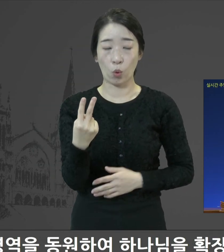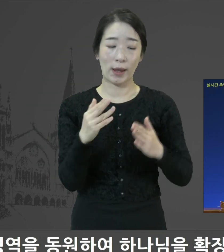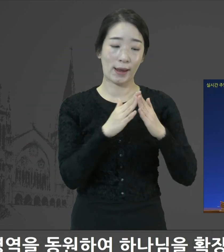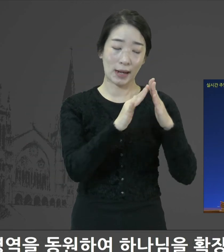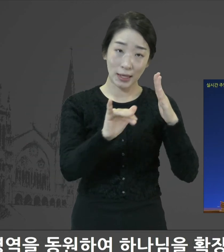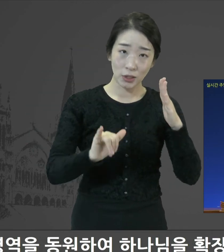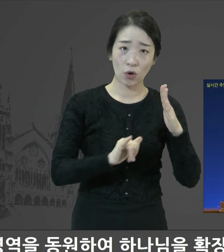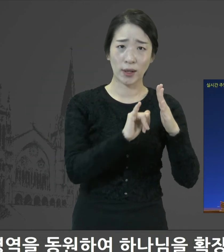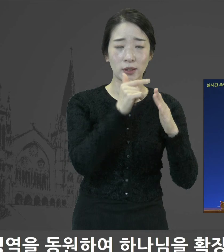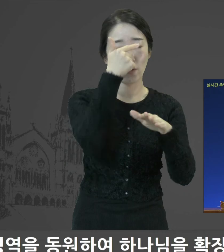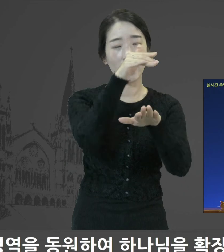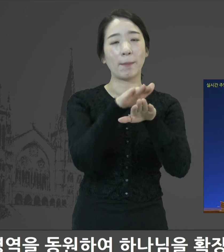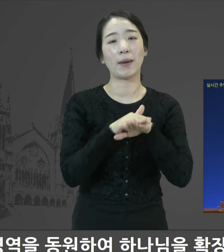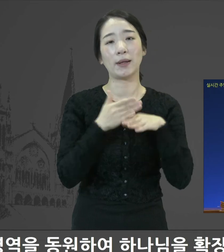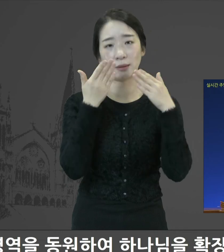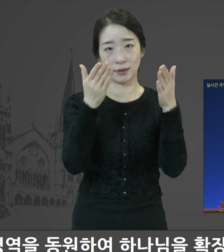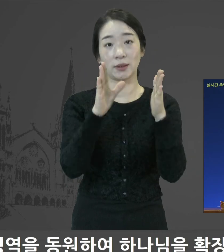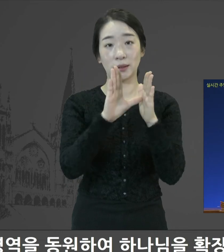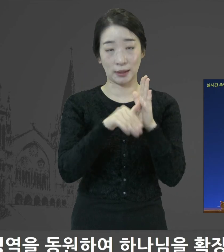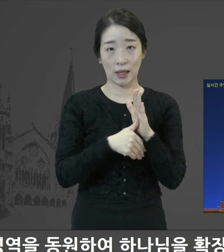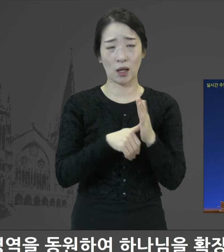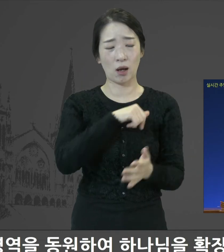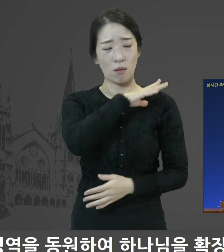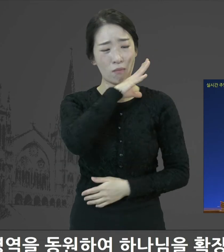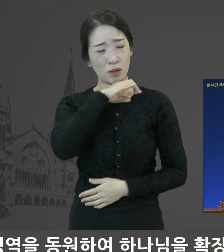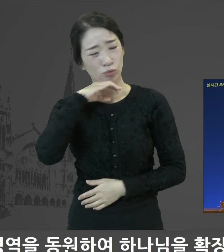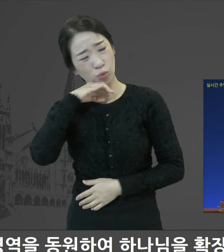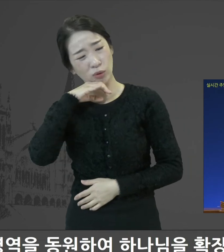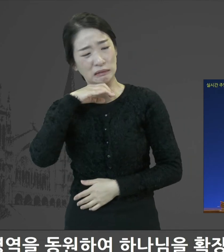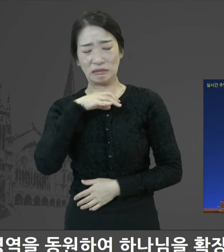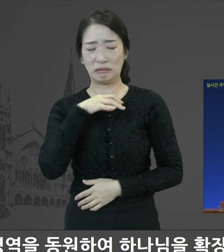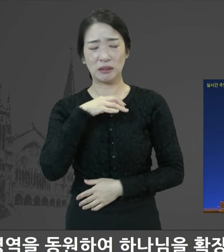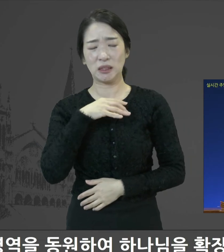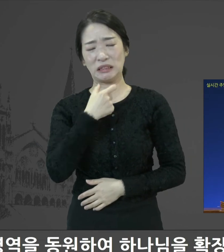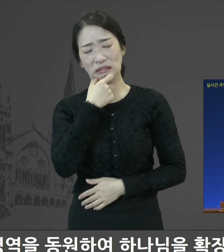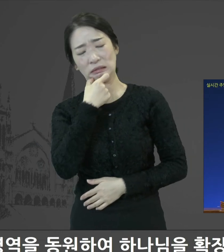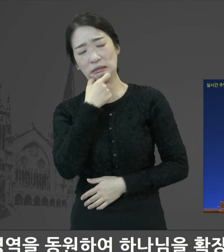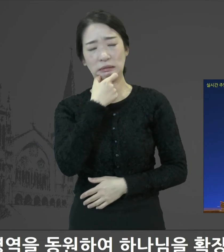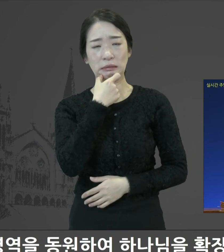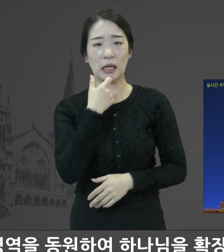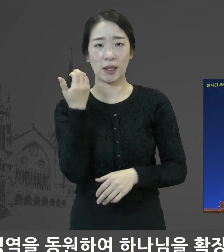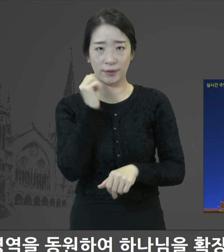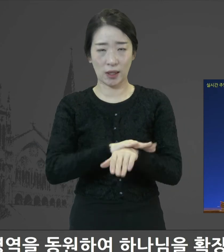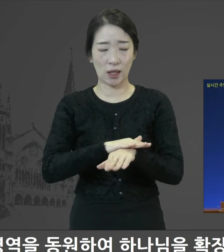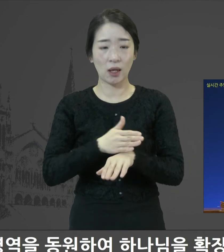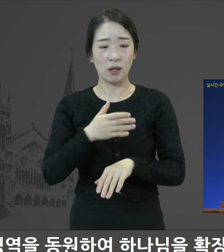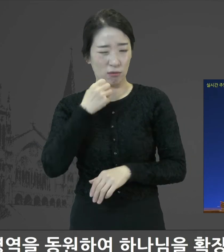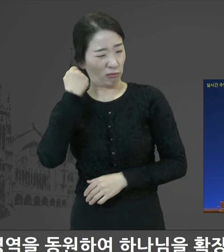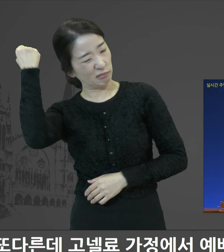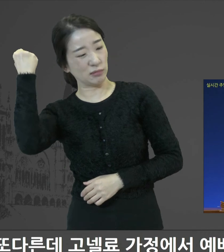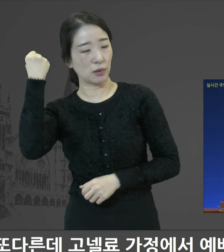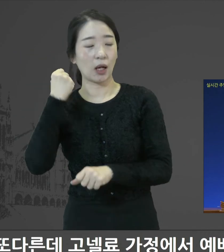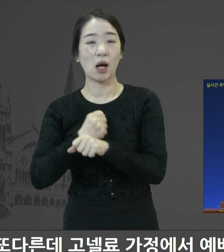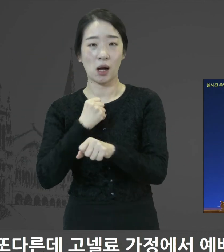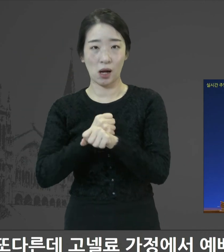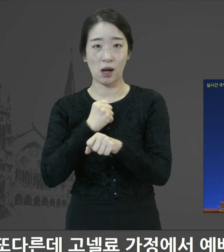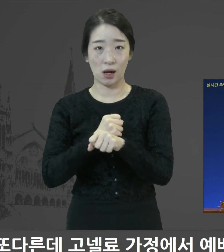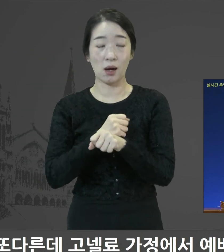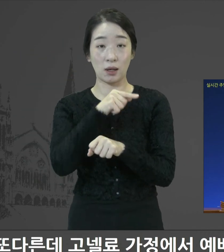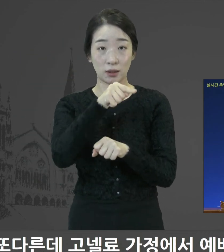정말 특이했습니다. 베드로가 안 가려고 했던 걸 갔죠. 성령에 이끌려서 정말 안 가려고 해서 갔는데 딱 들어가는